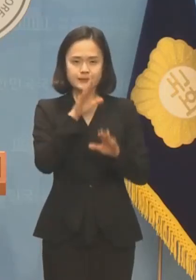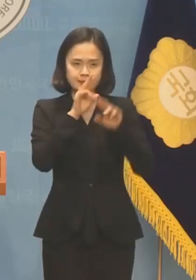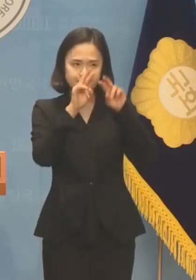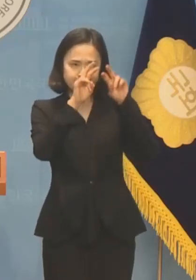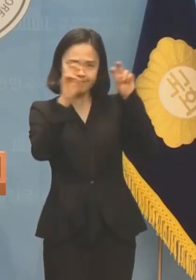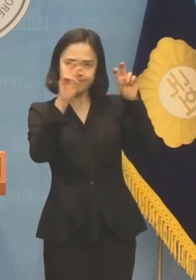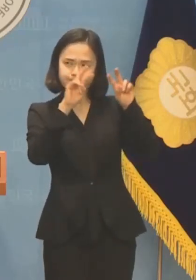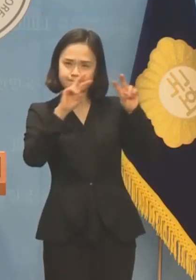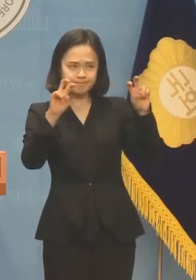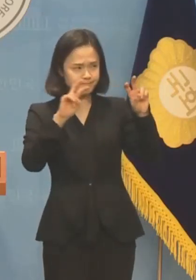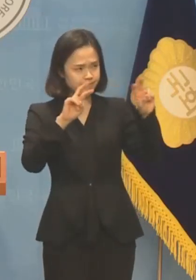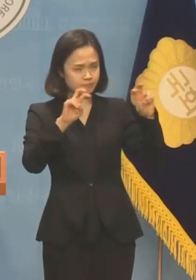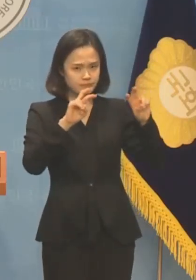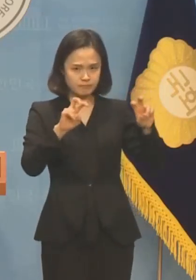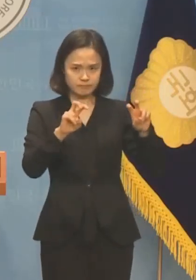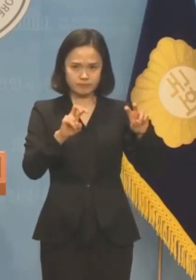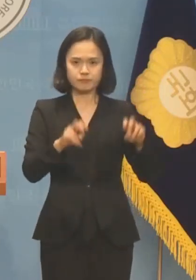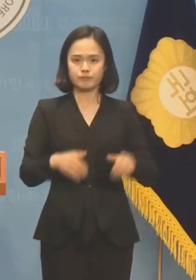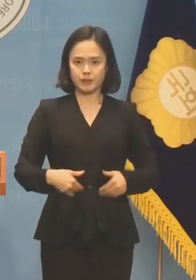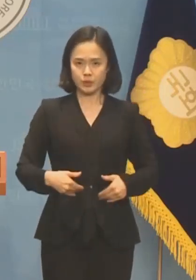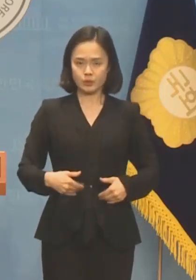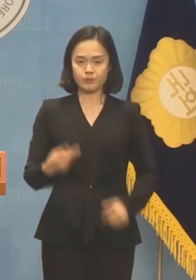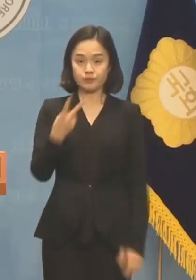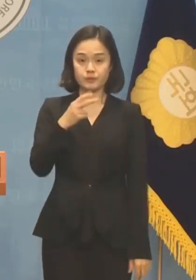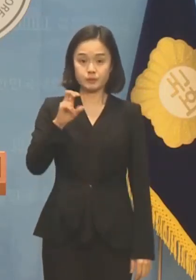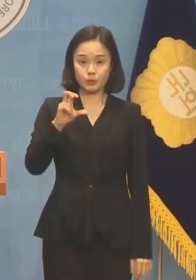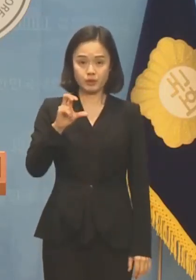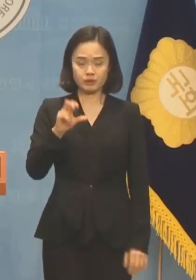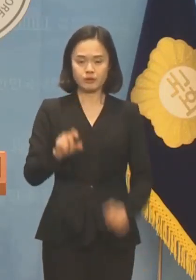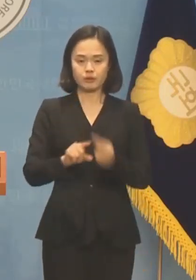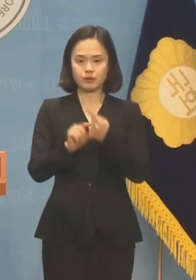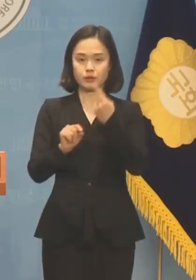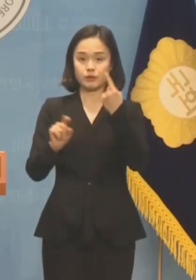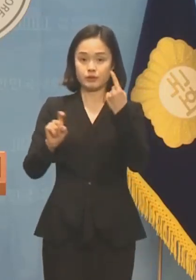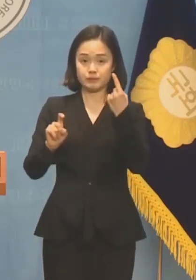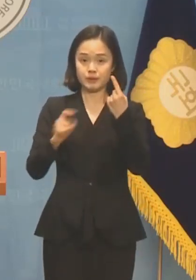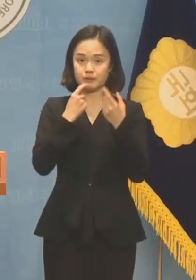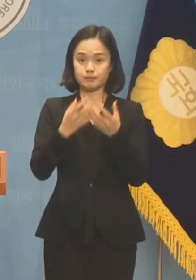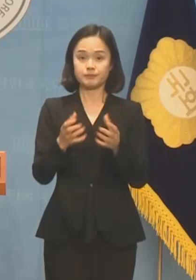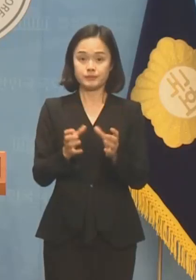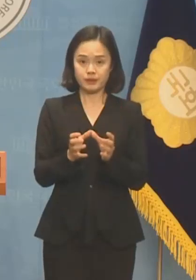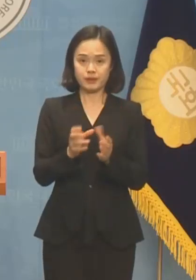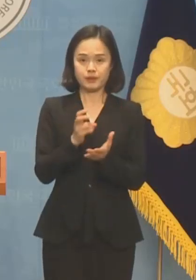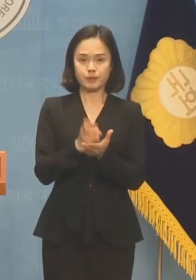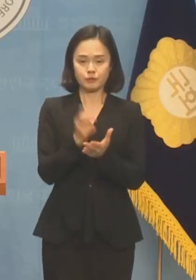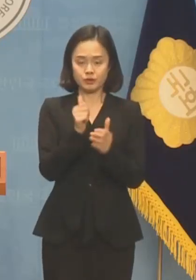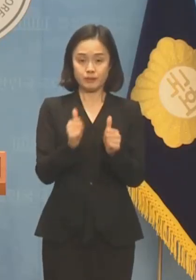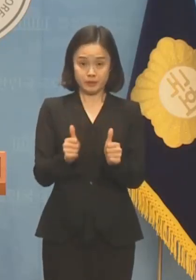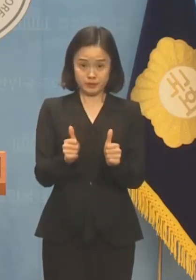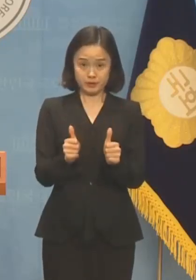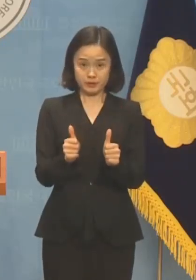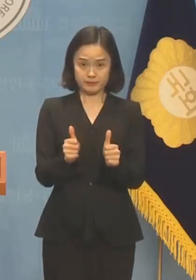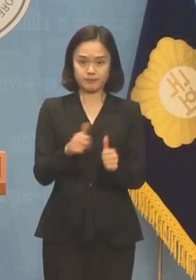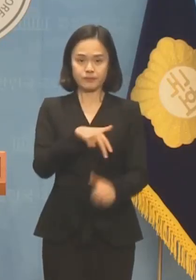나가야 합니다. 2025년 1월 10일 더불어민주당